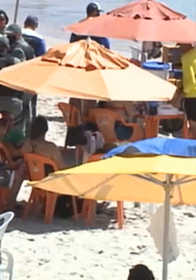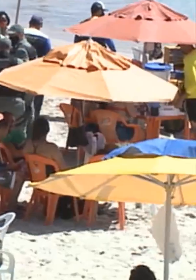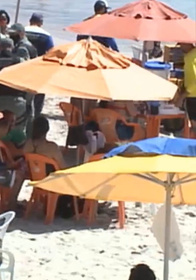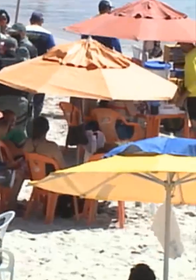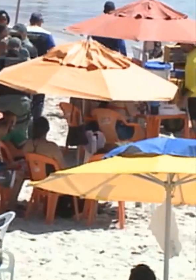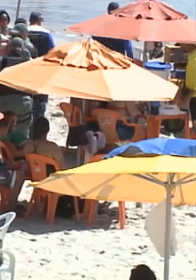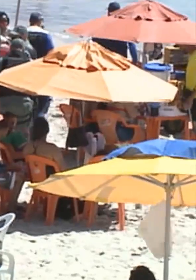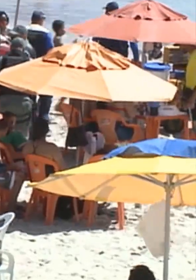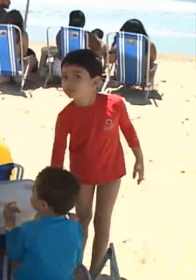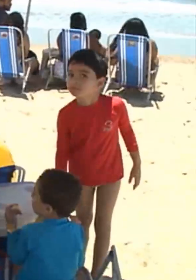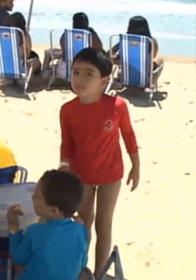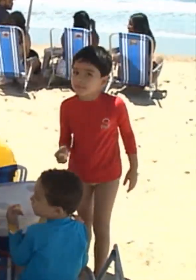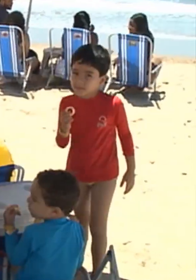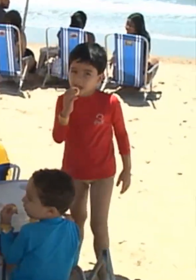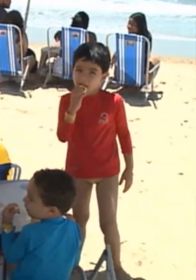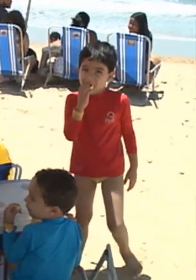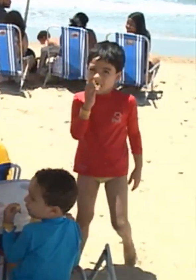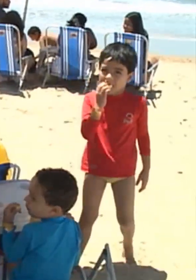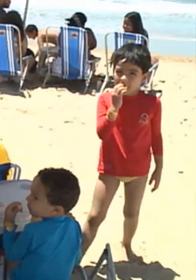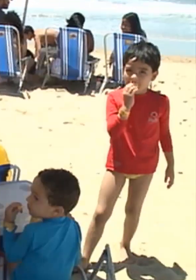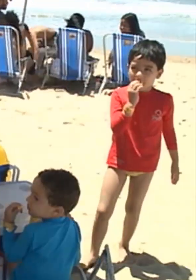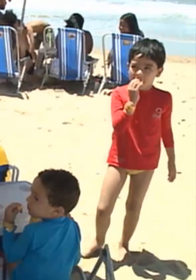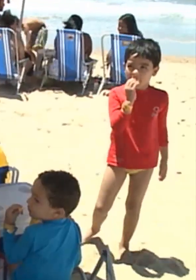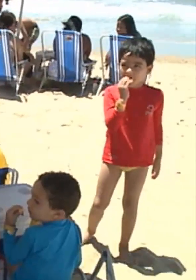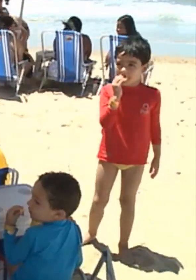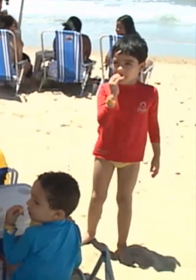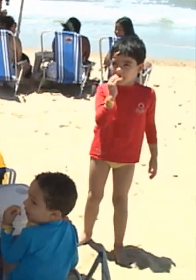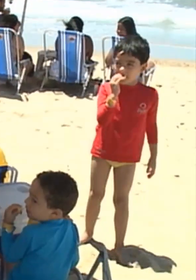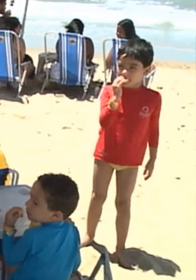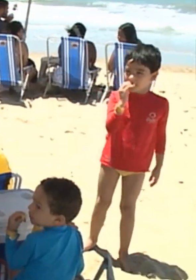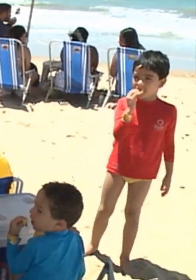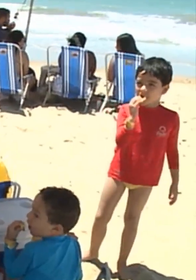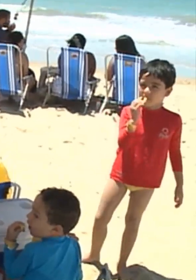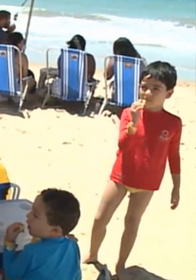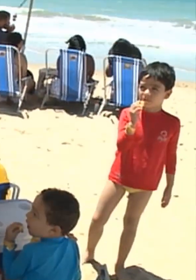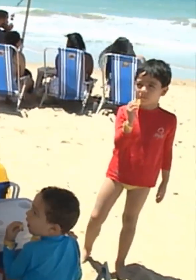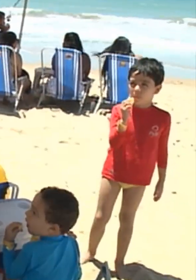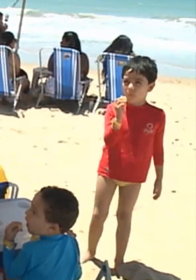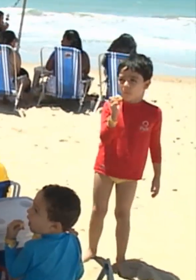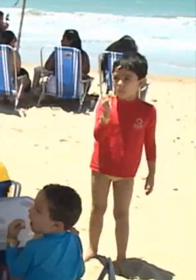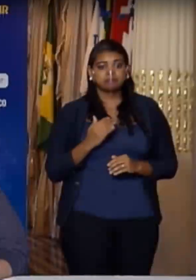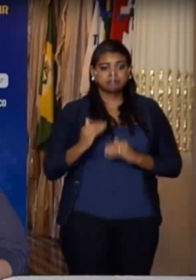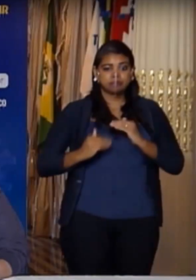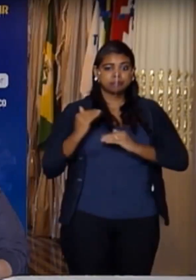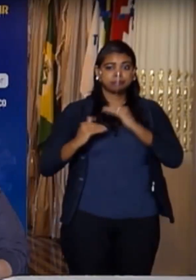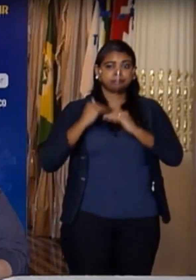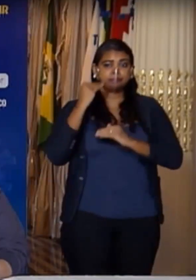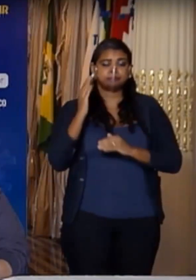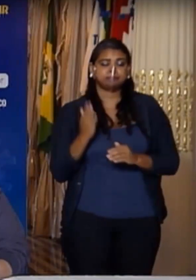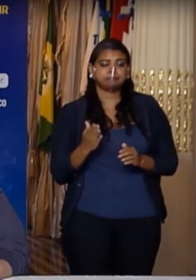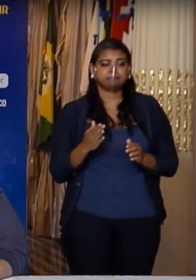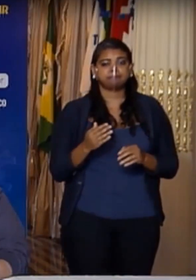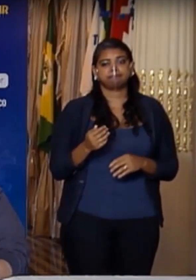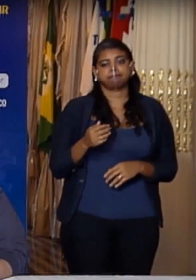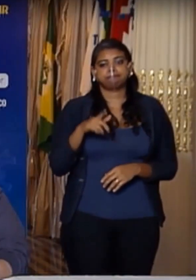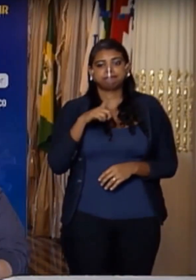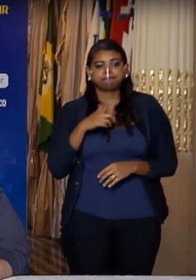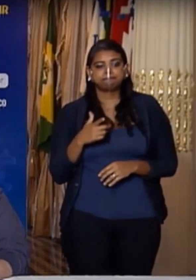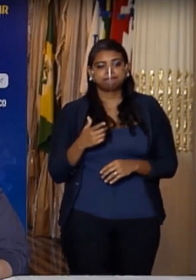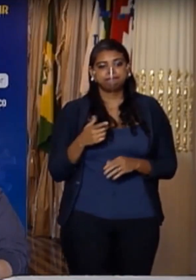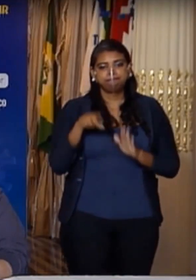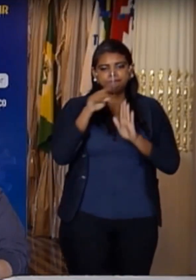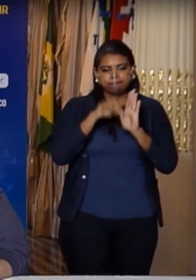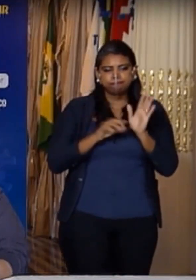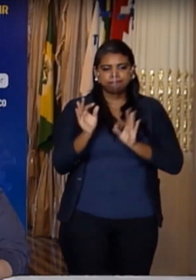porque colocam em risco tudo o que conquistamos até agora e os avanços que estamos tendo no nosso